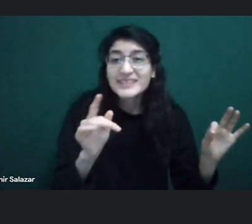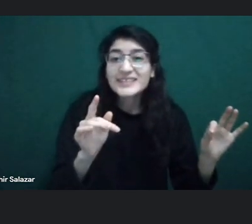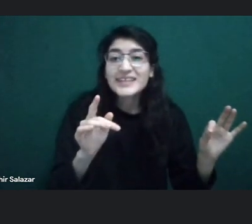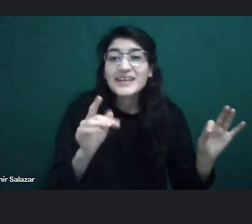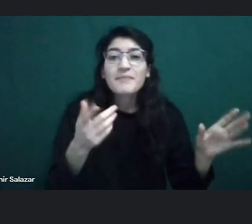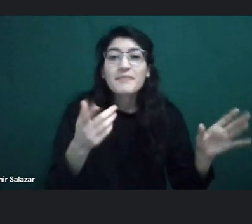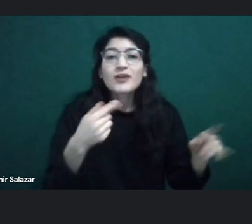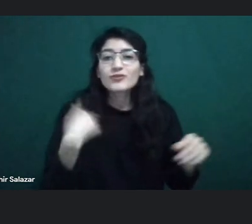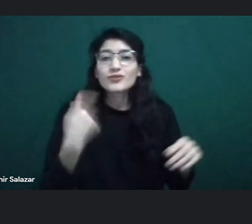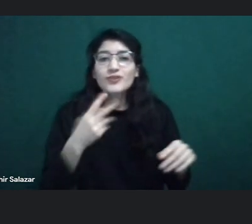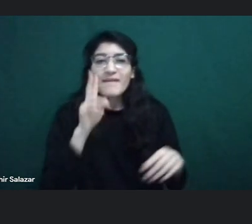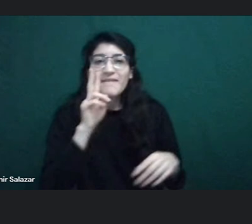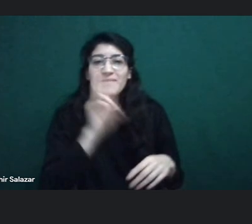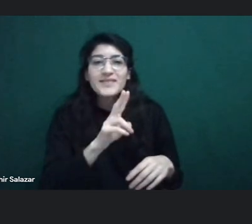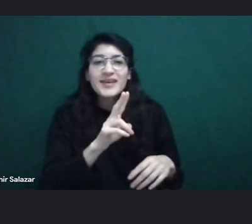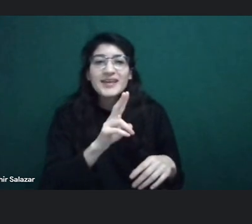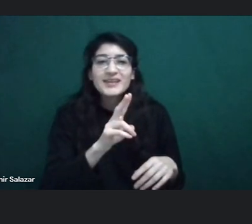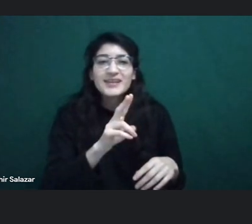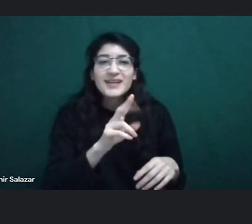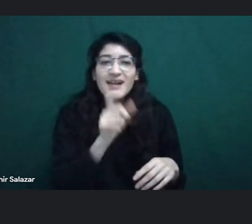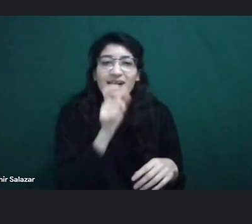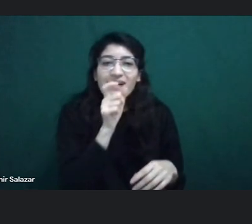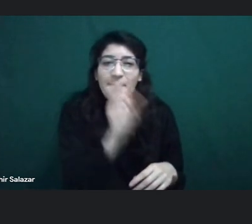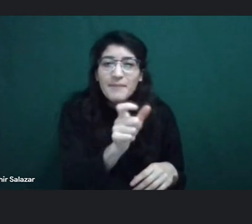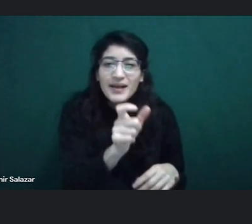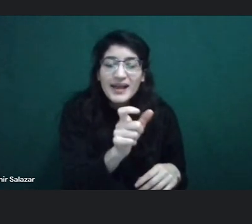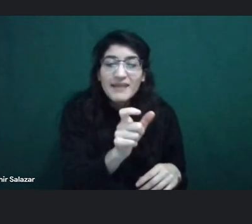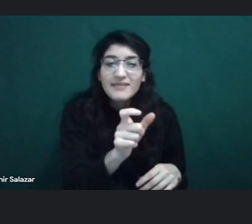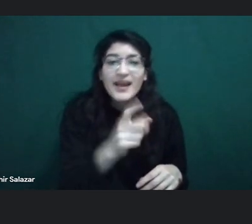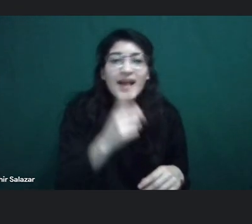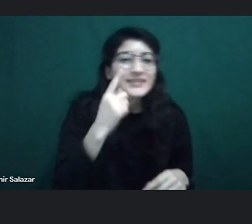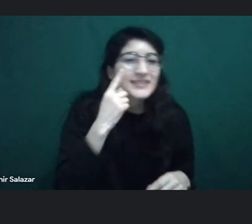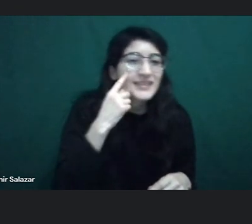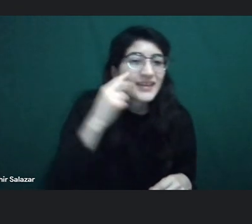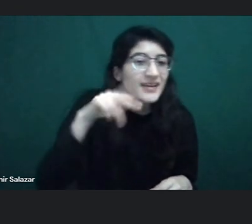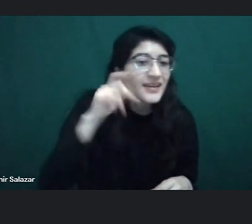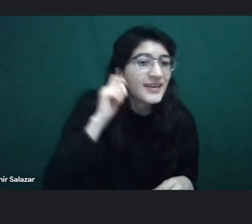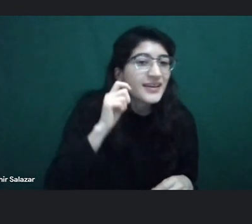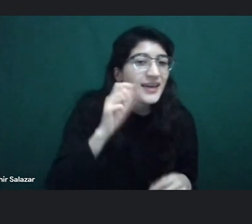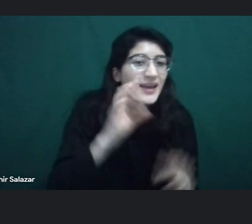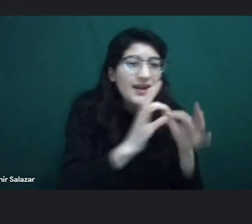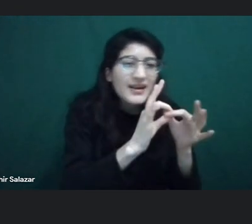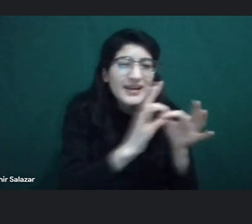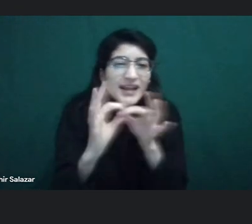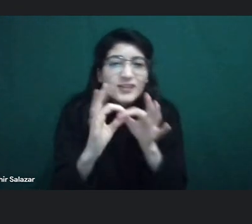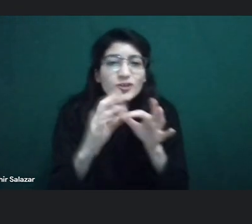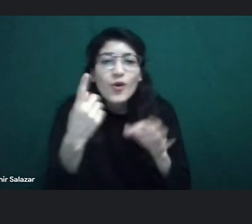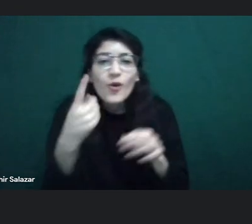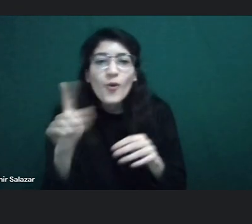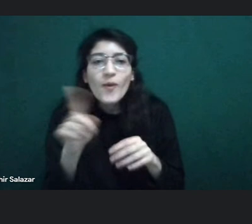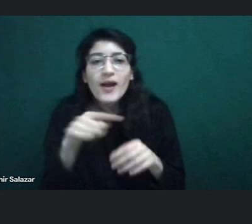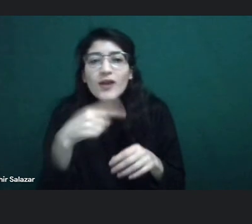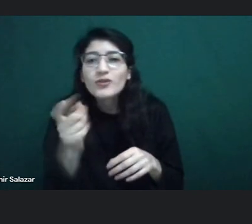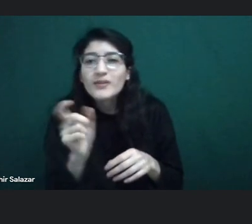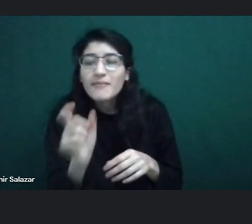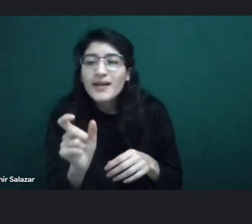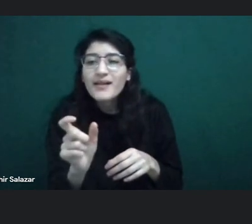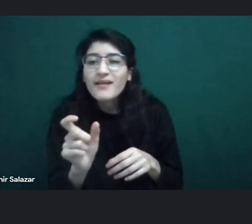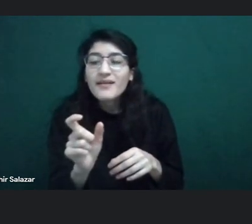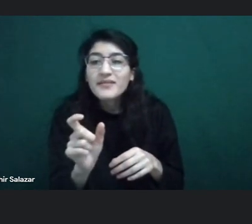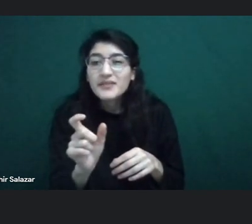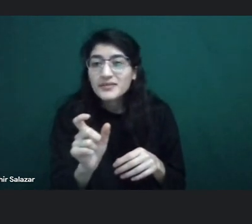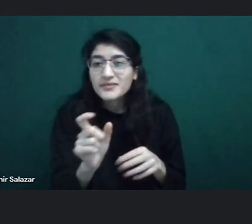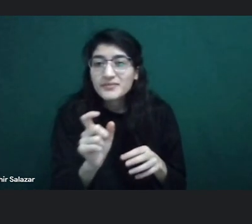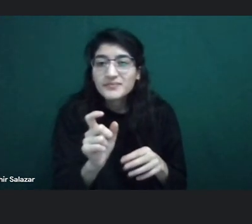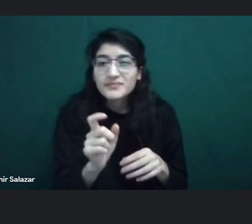vinculada esa palabra que termina en ING. Y en este caso está vinculado a ese en. ¿Capacitación apropiada en